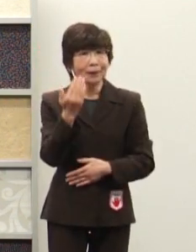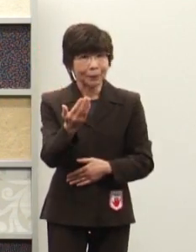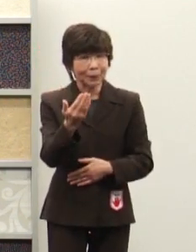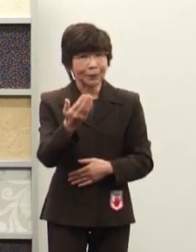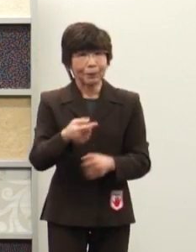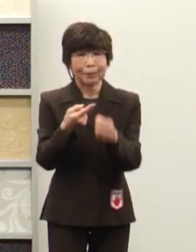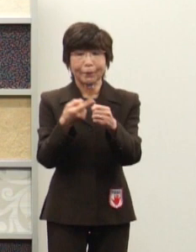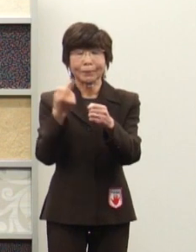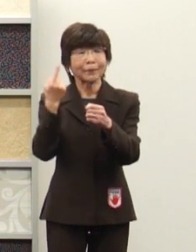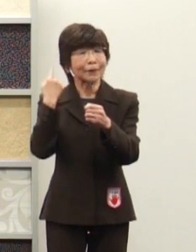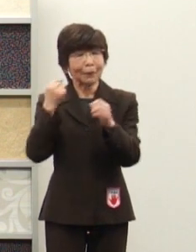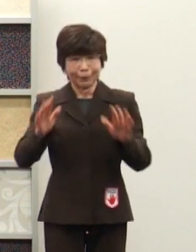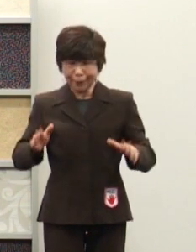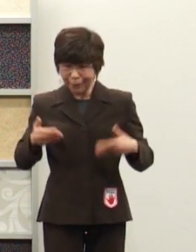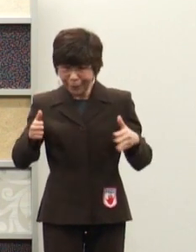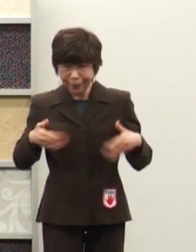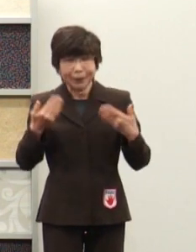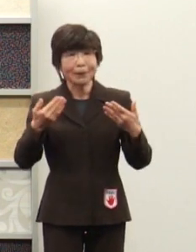ちょっと見送って